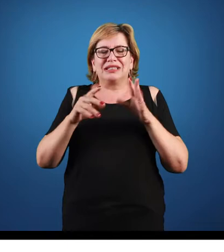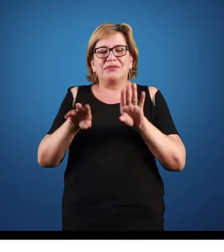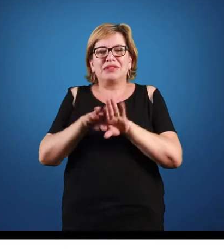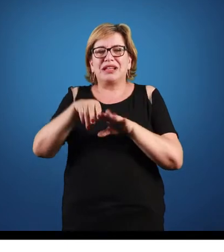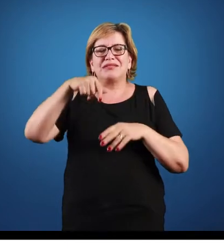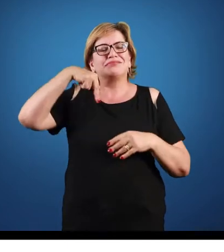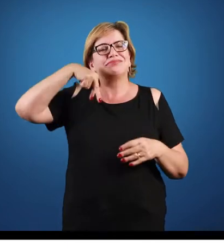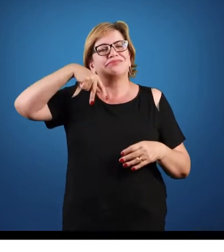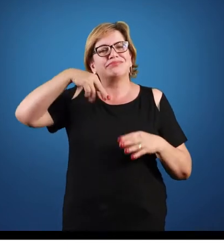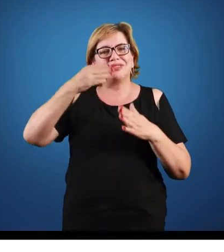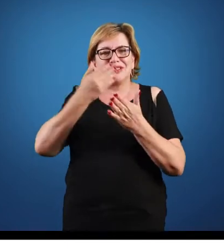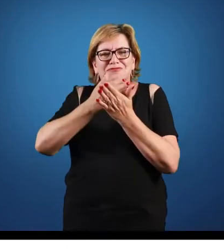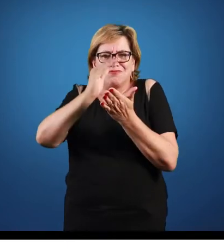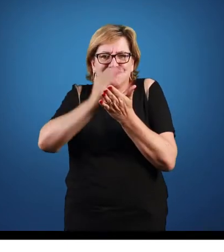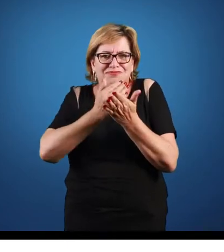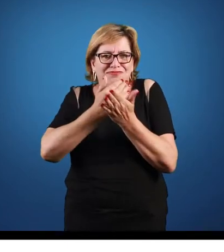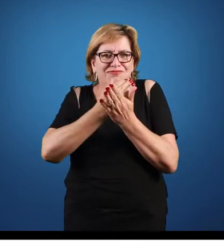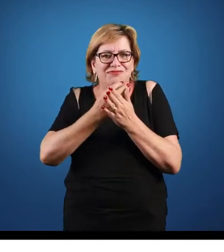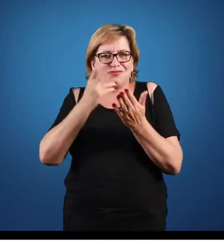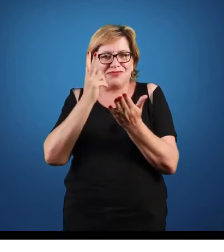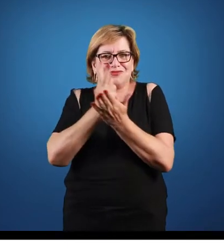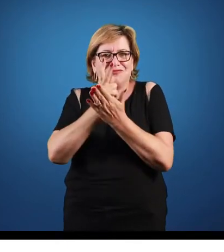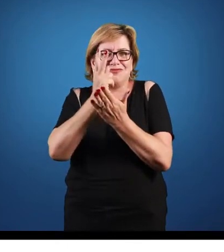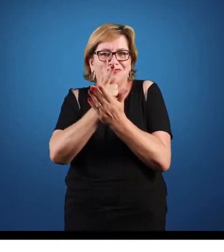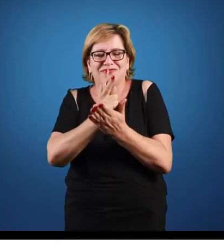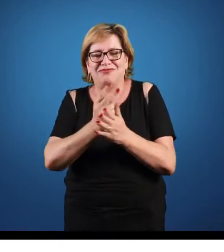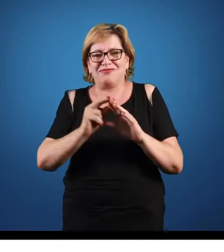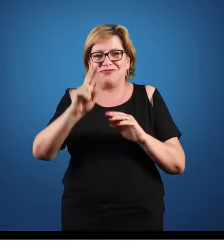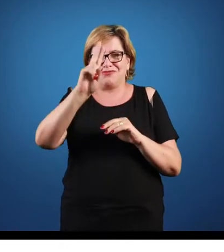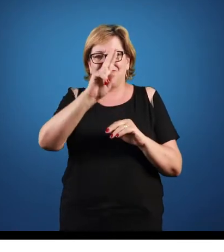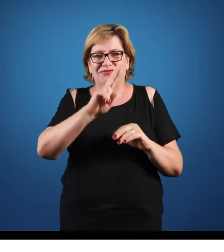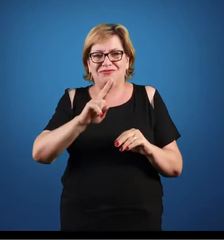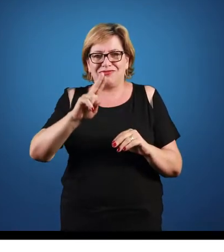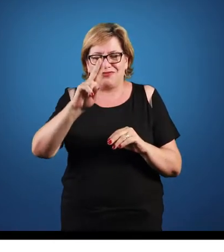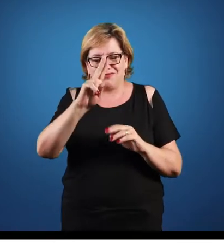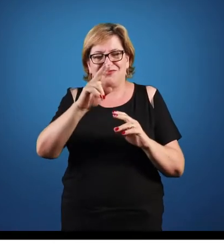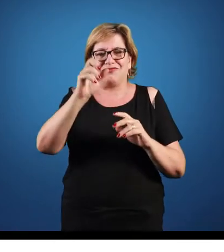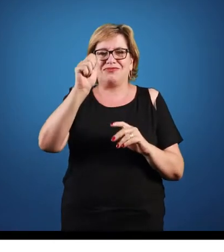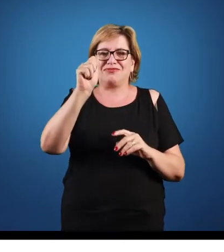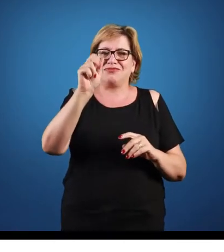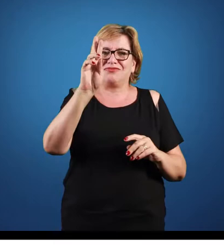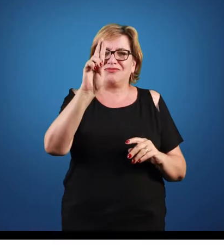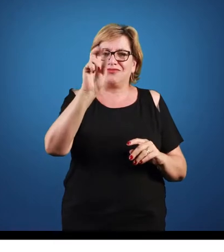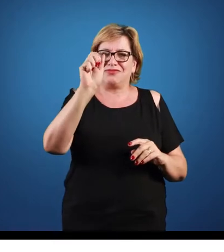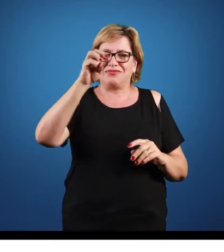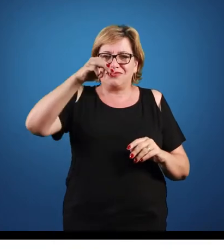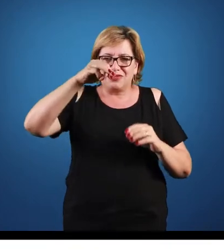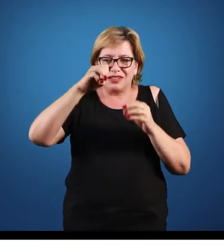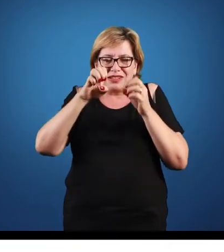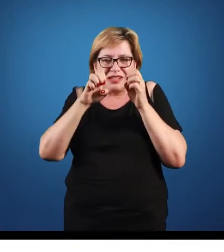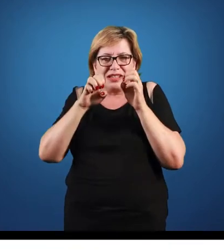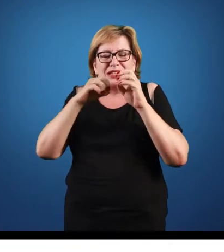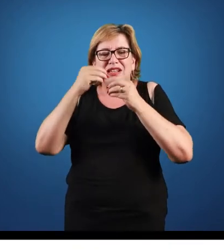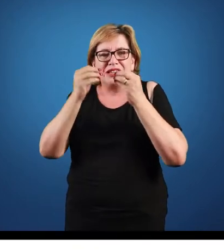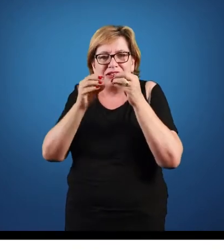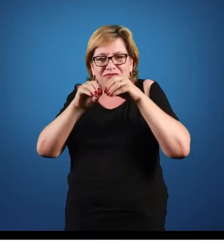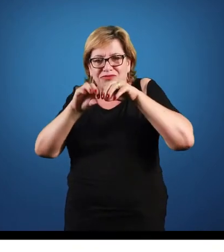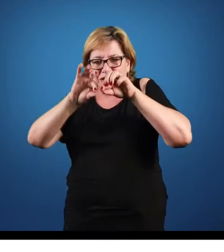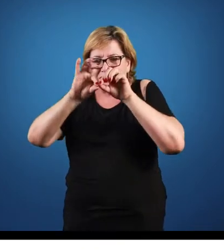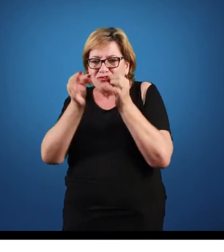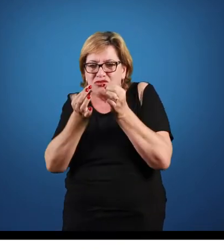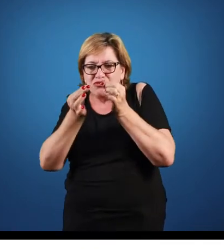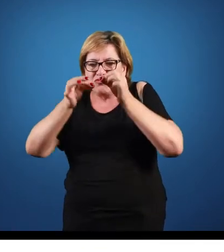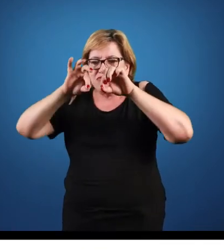tem as pernas também todos divididos nesta sempre sempre com uma uma parte de arame sem o dropbox que é pra poder fazer a dobra